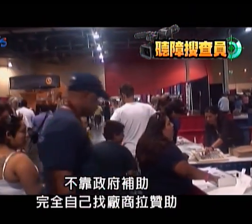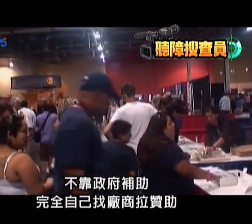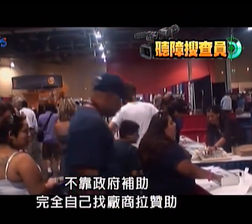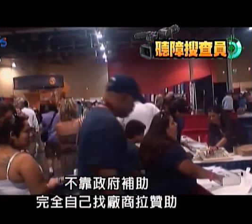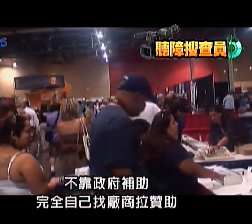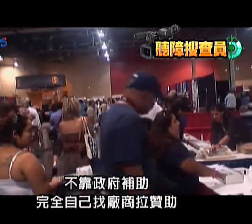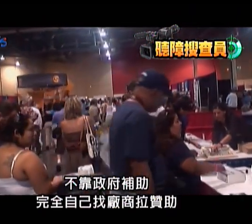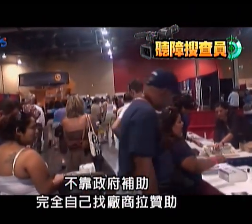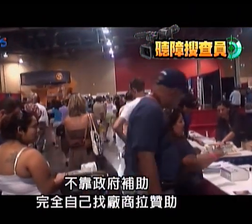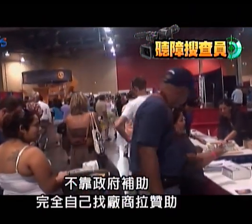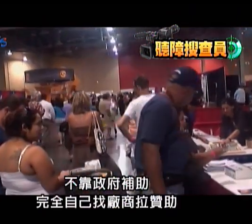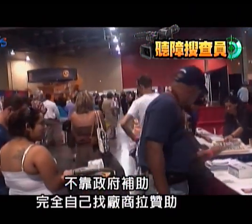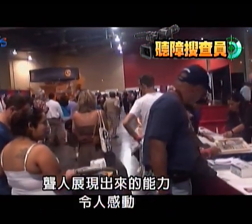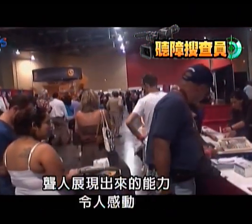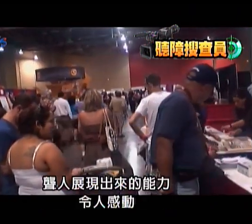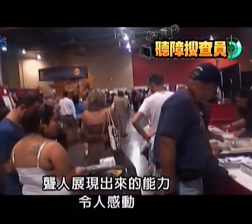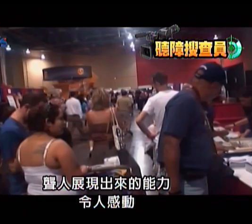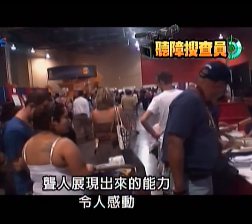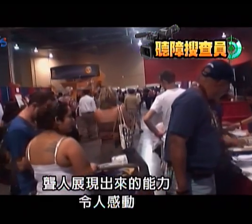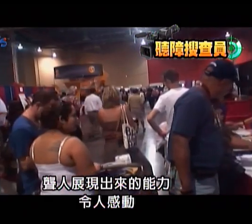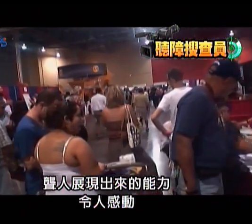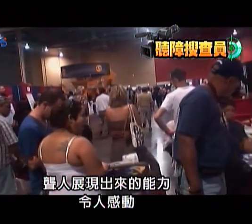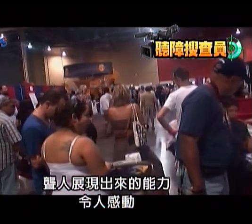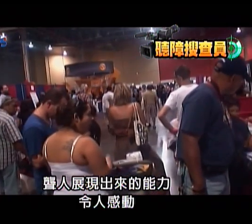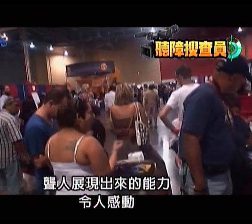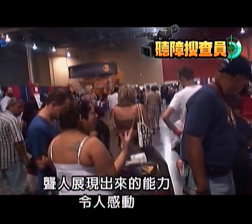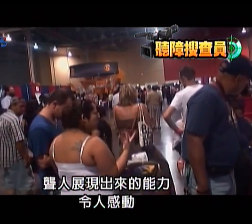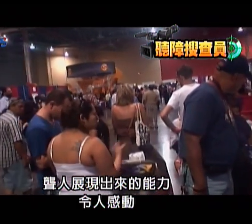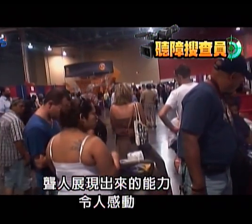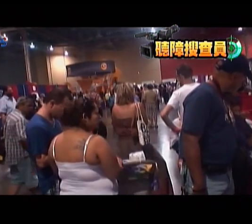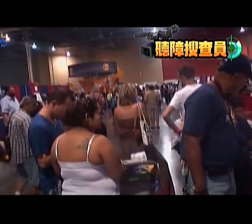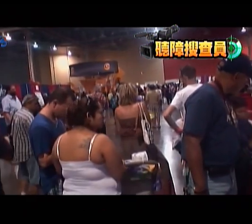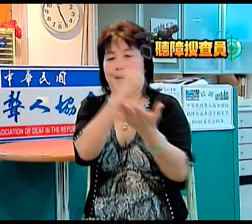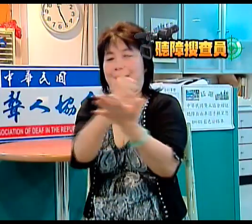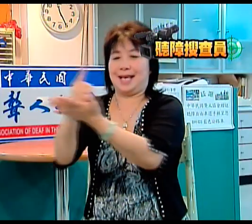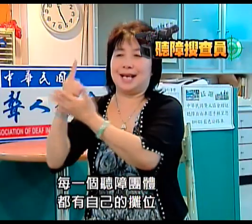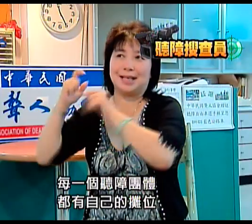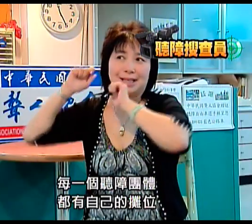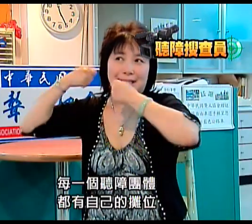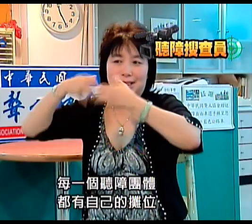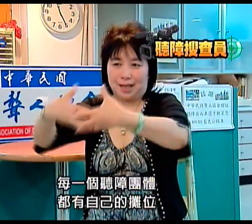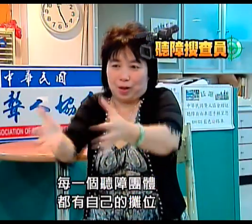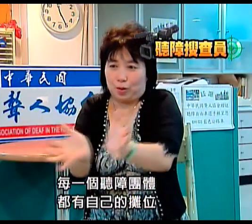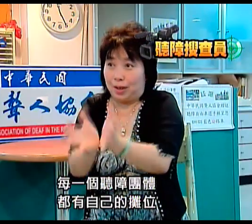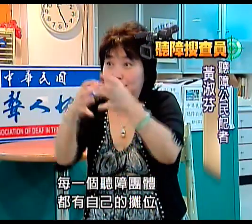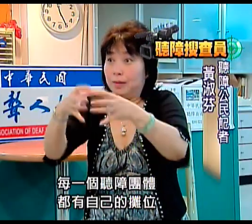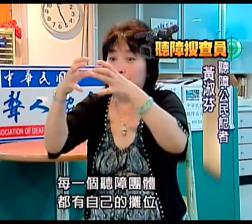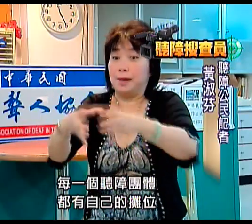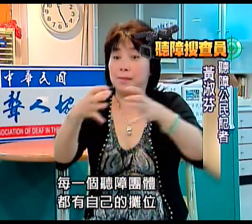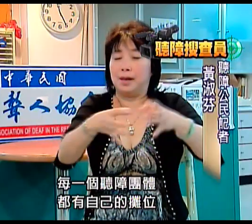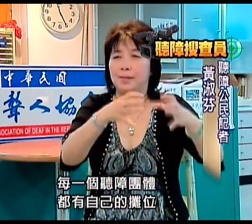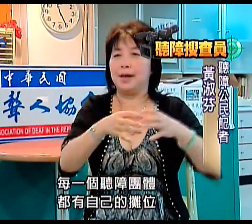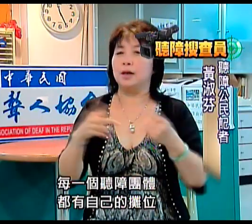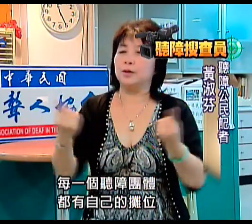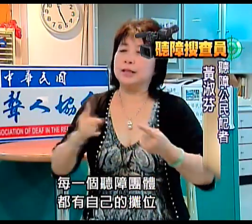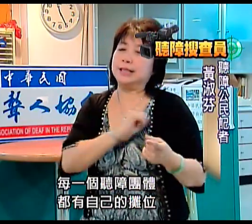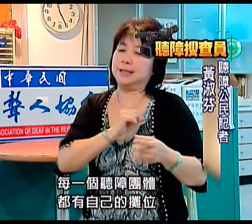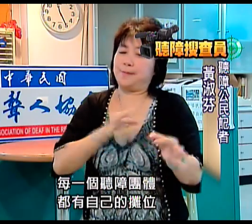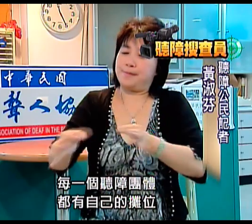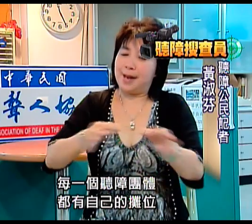拉赞助，聋人展现出来的能力令人感动。 每一个听障团体都有自己的摊位，比